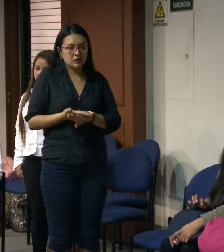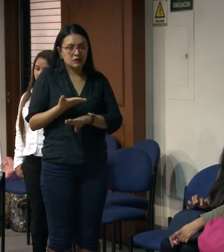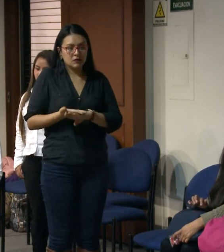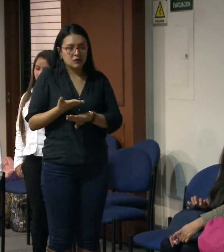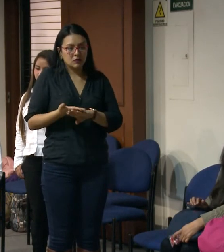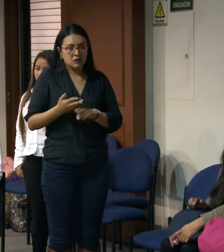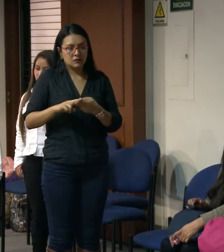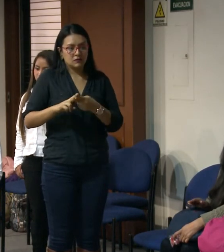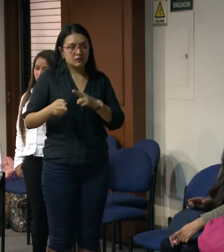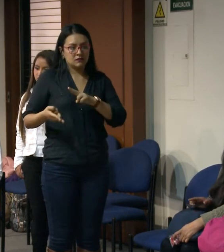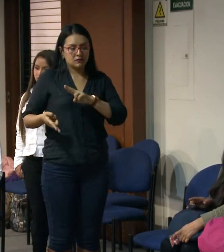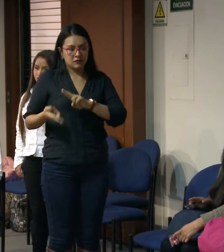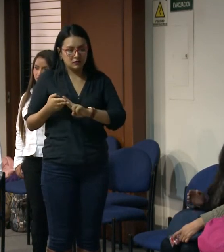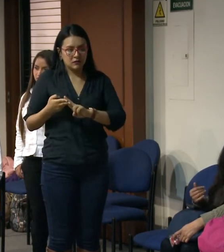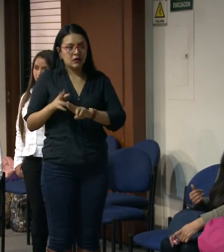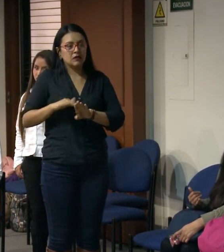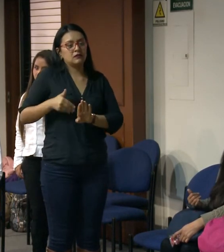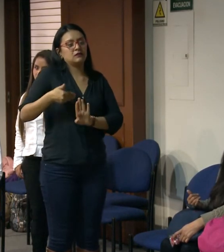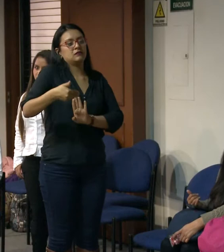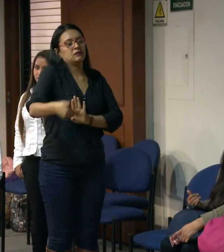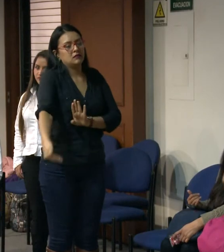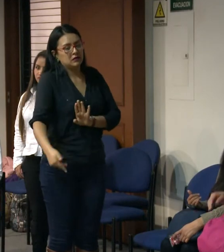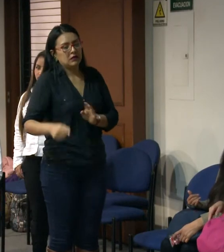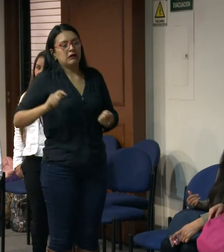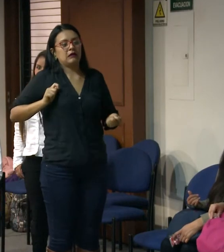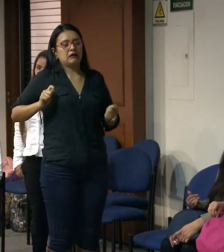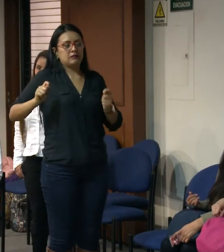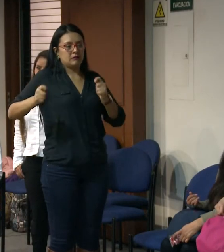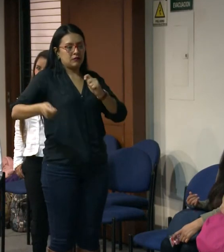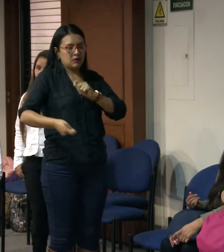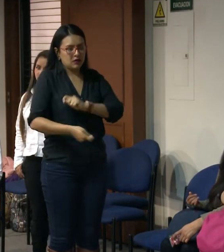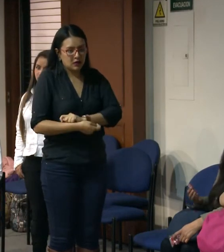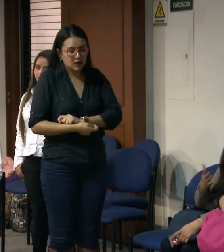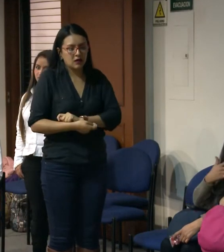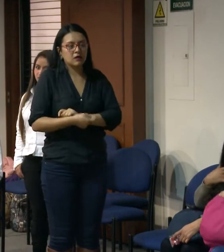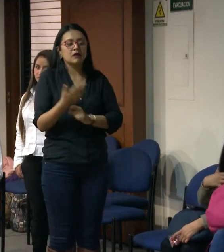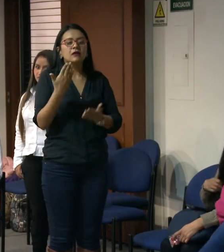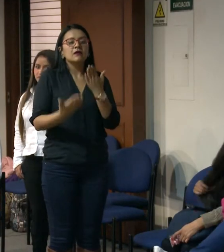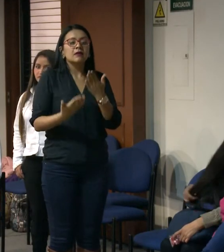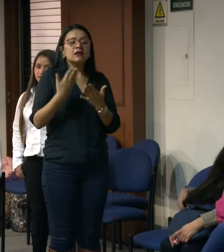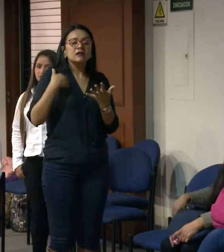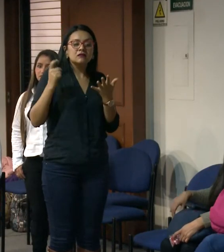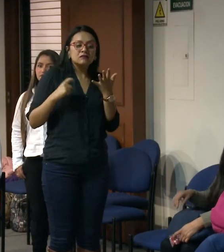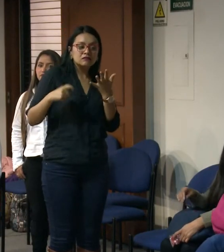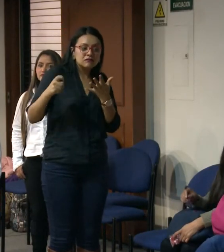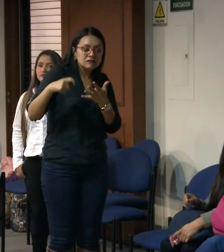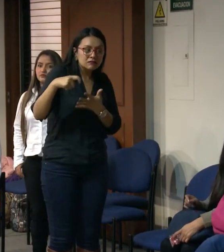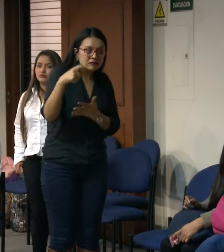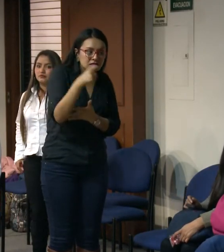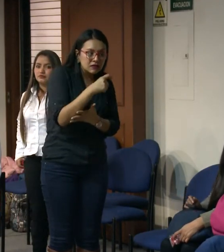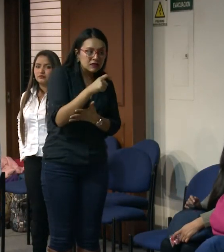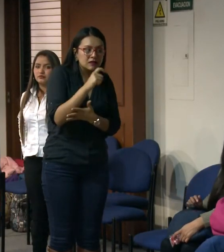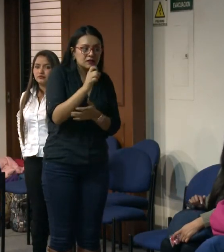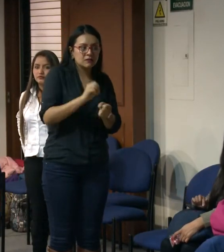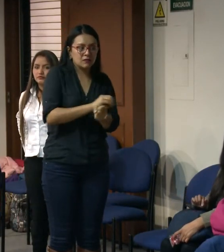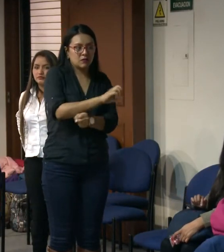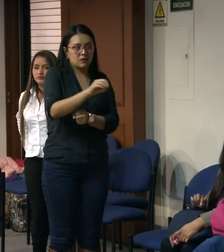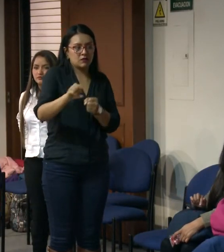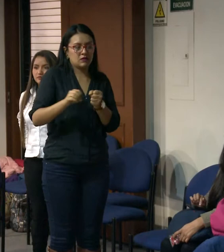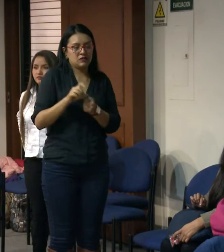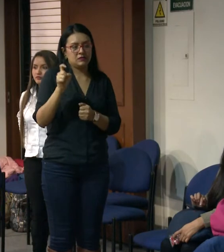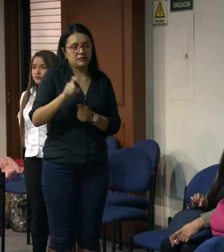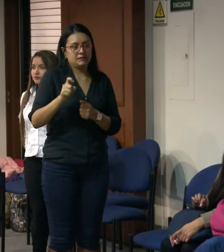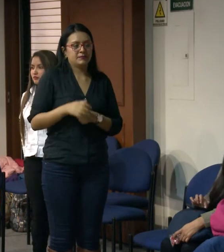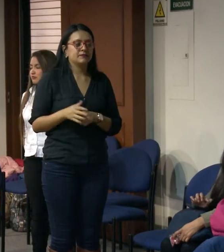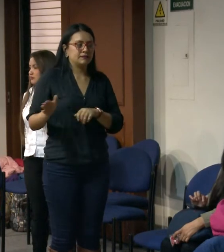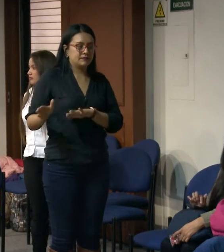unos objetivos que pues posteriormente ya fueron cambiando ya dependiendo de las necesidades y de los requerimientos de la población.